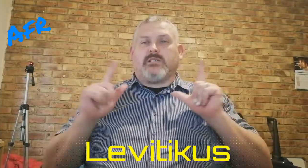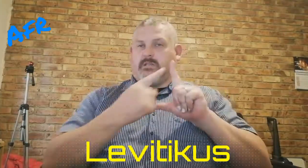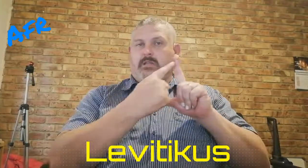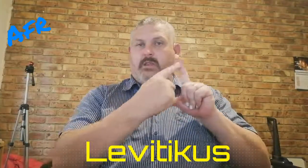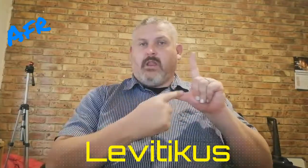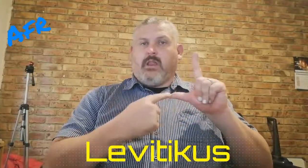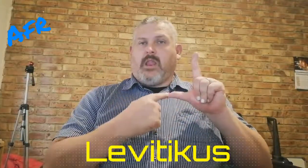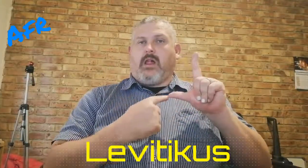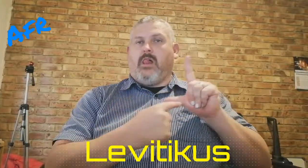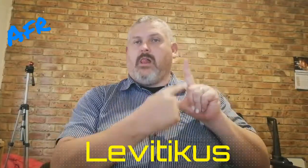Leviticus, ja,